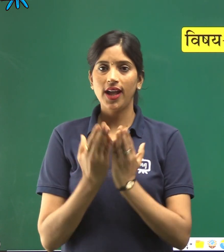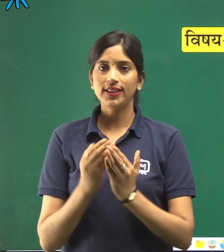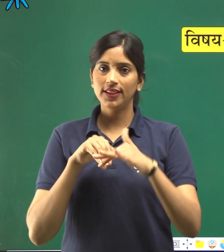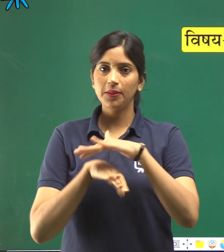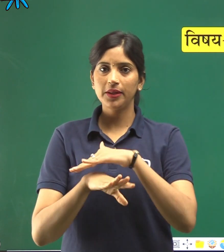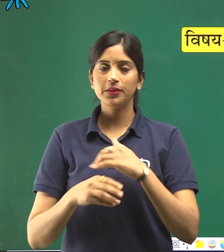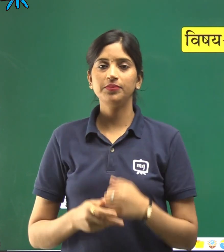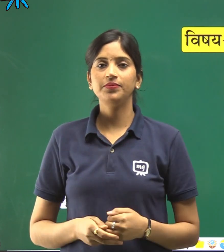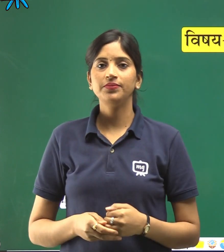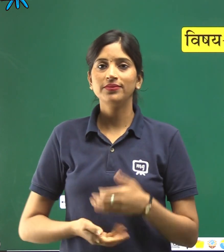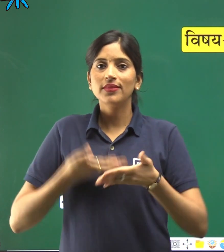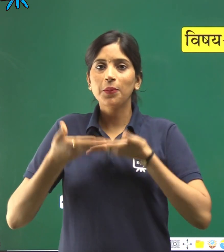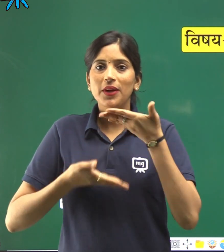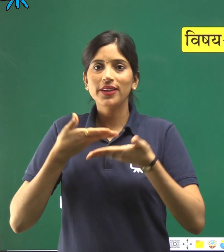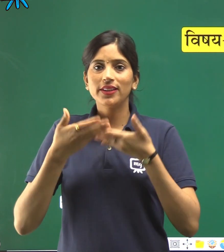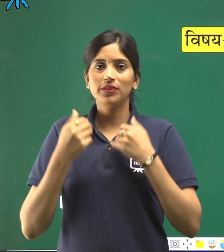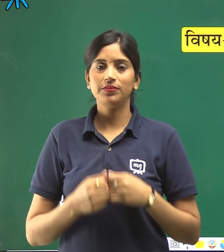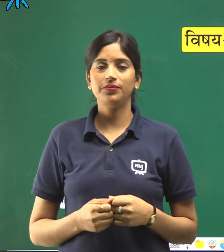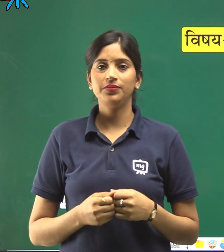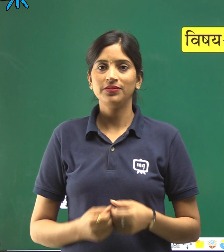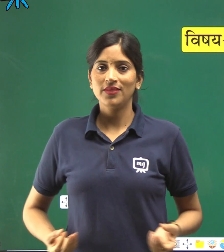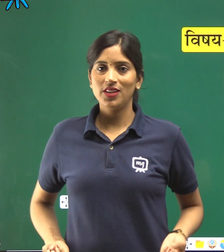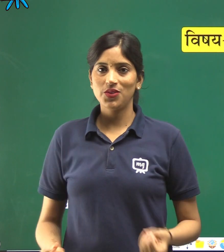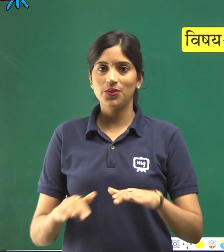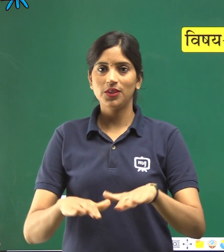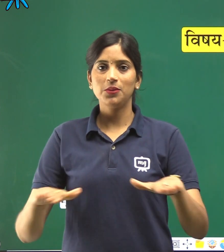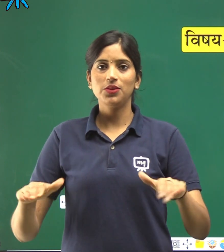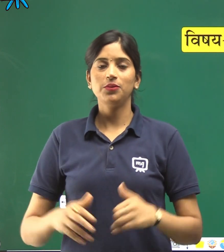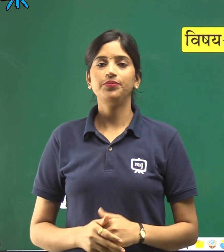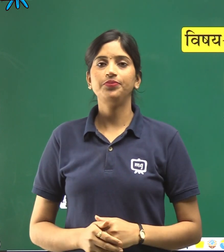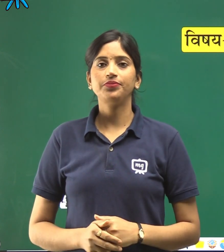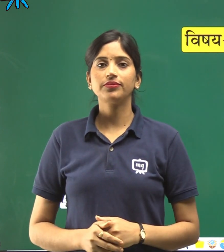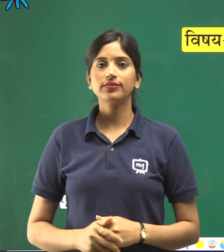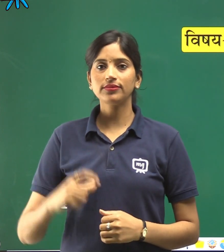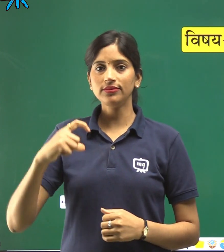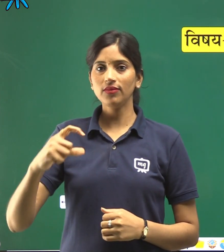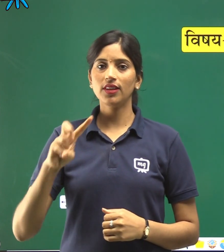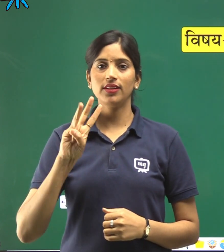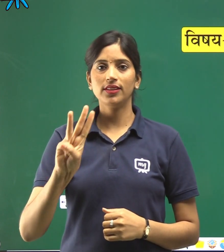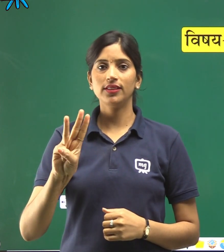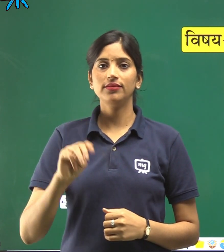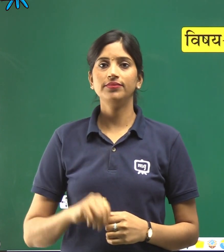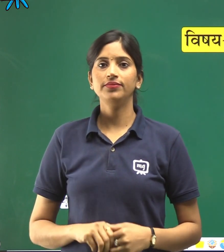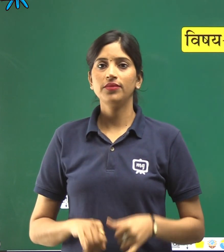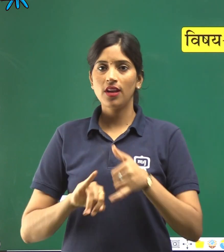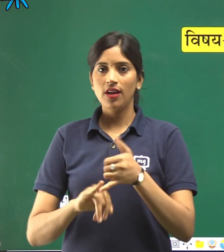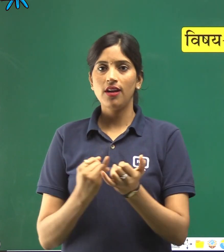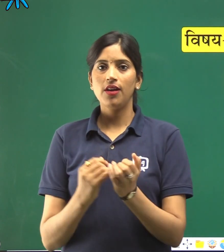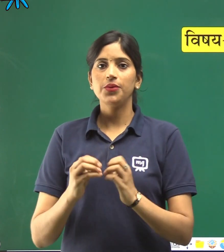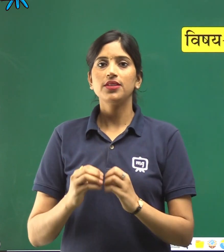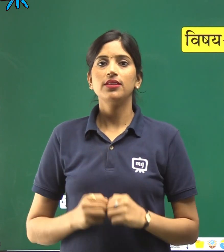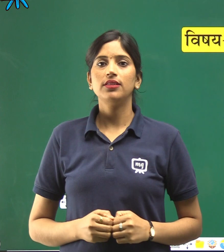अध्ययन के बारे में पढ़ाएंगे। शुरू करें बच्चों। कक्षा 3